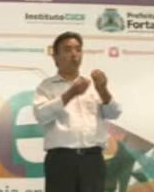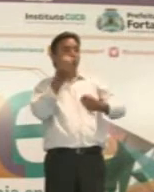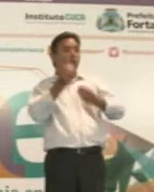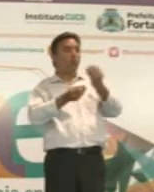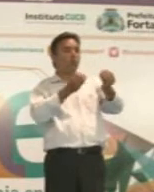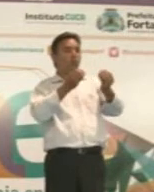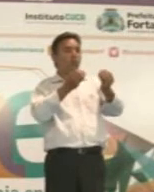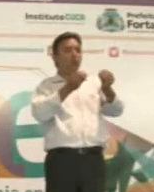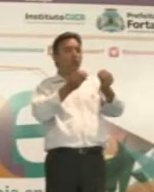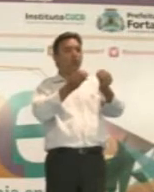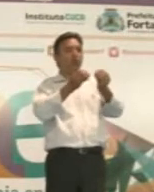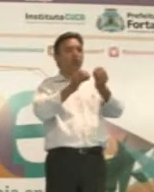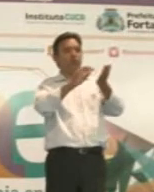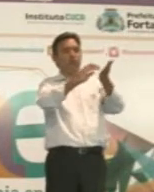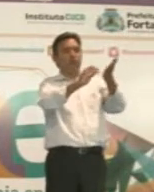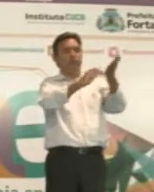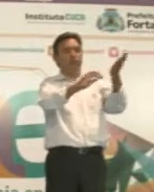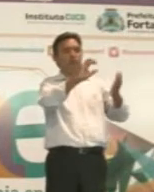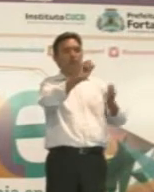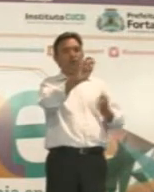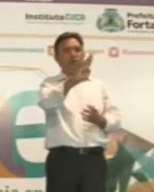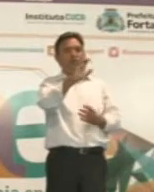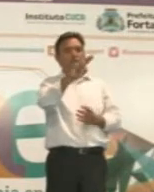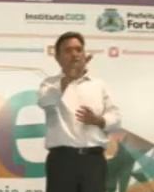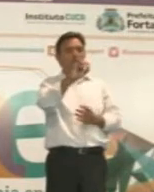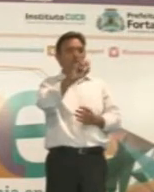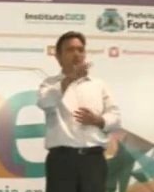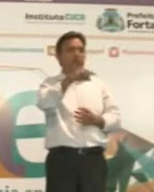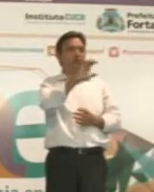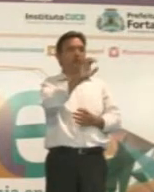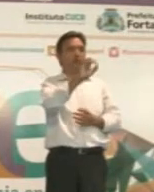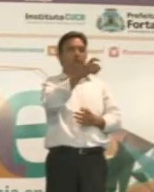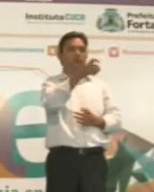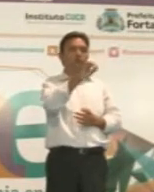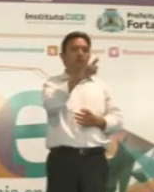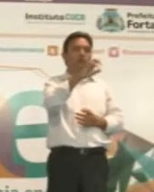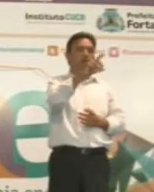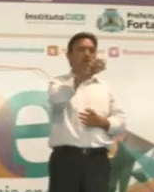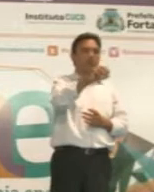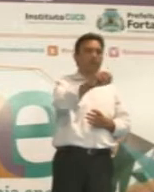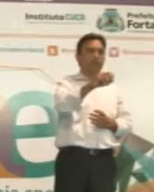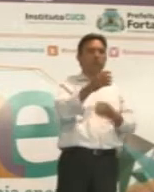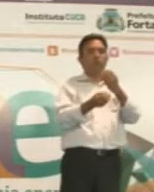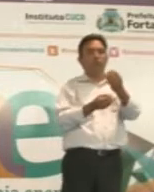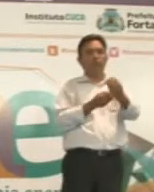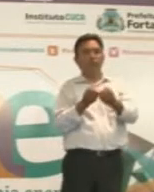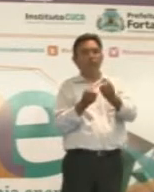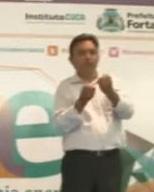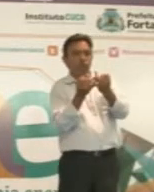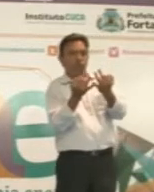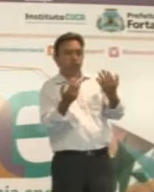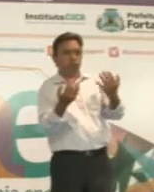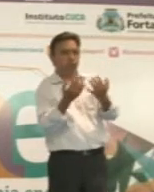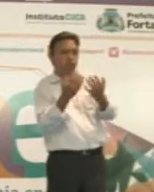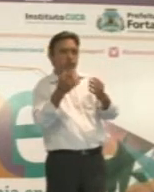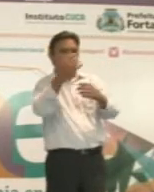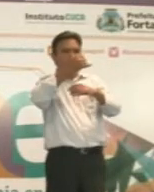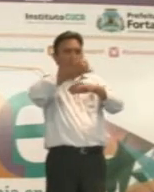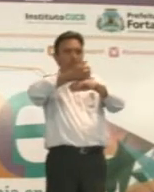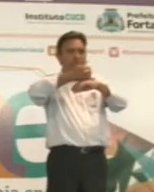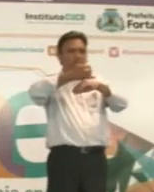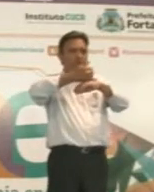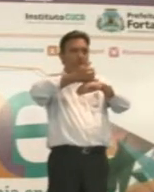eliminar o excesso de carbono é a oxidação a partir do aquecimento do ferro Cusa com gás